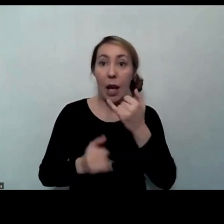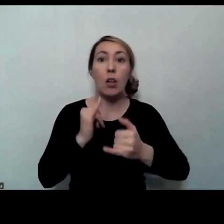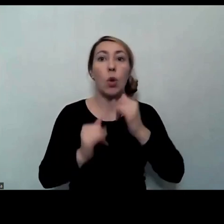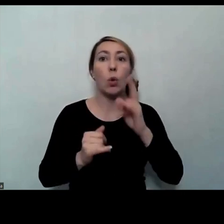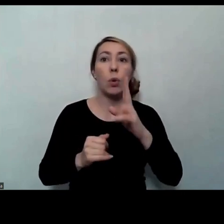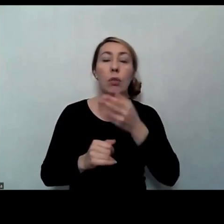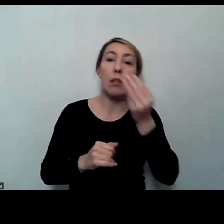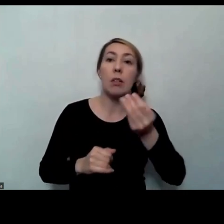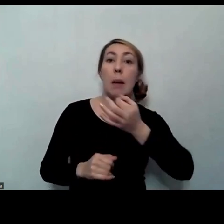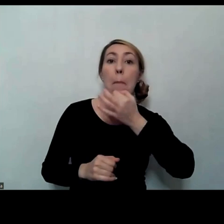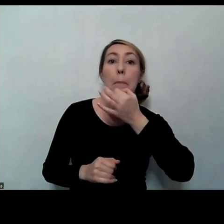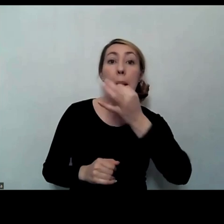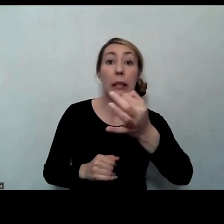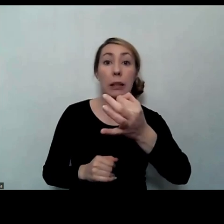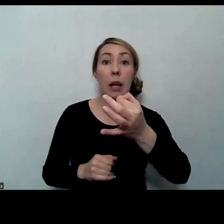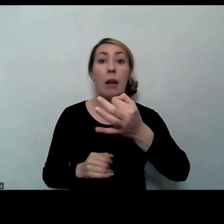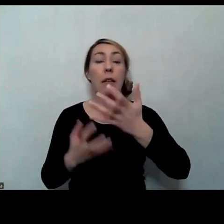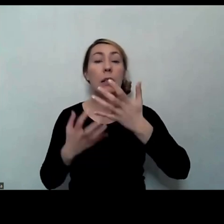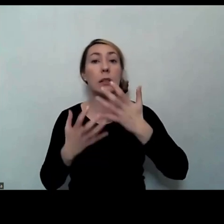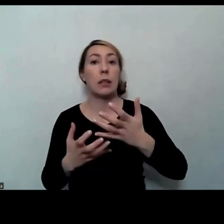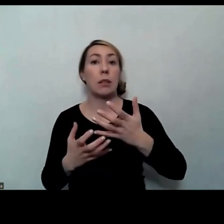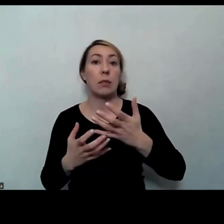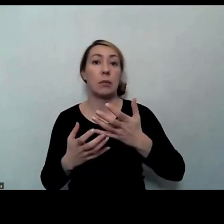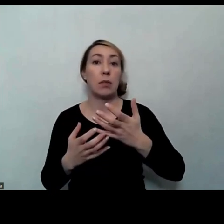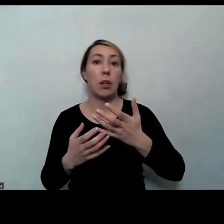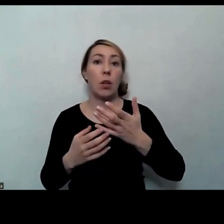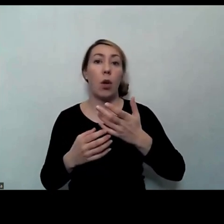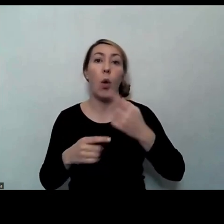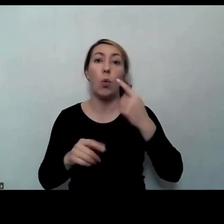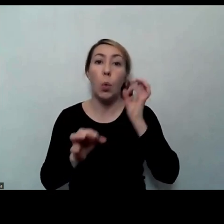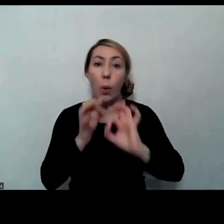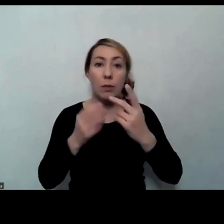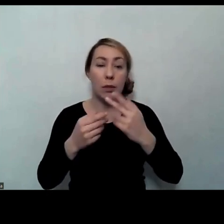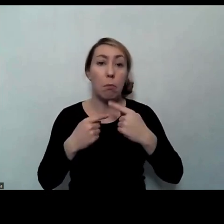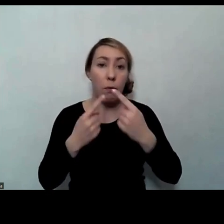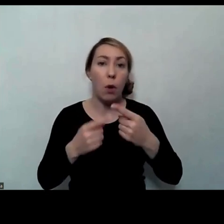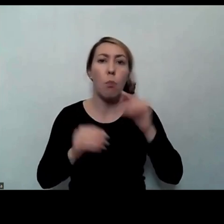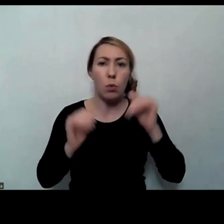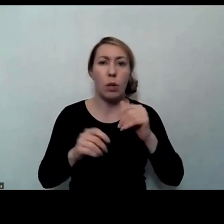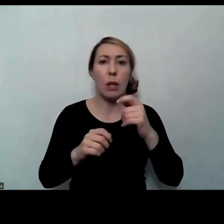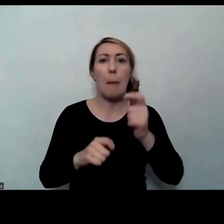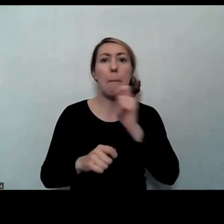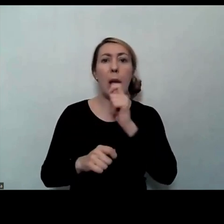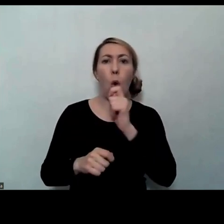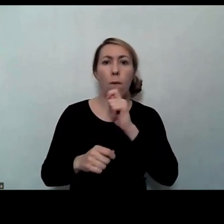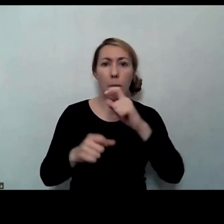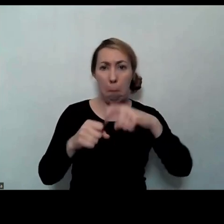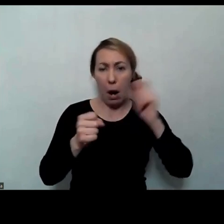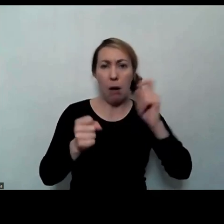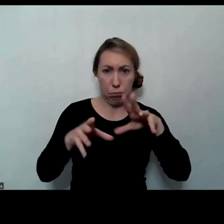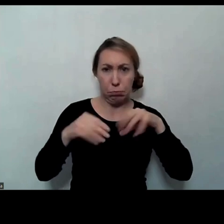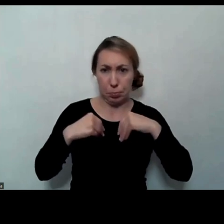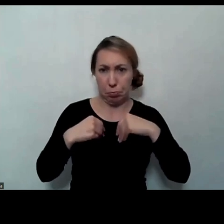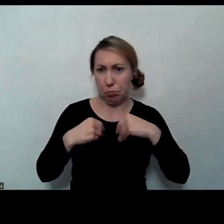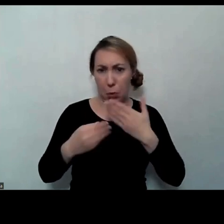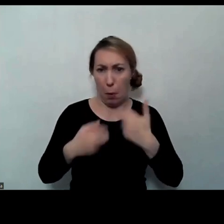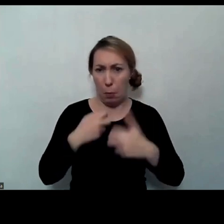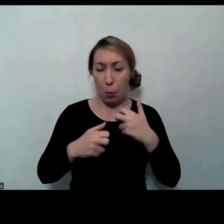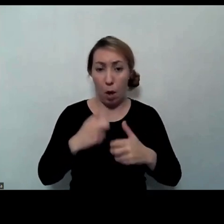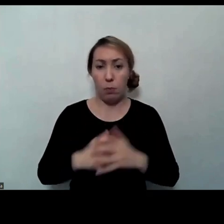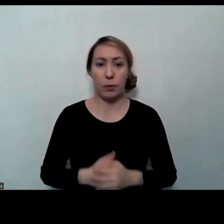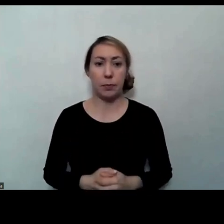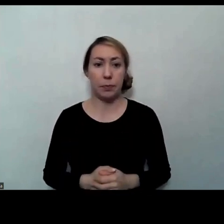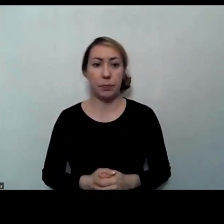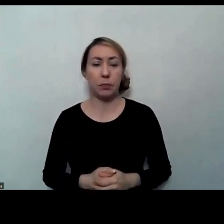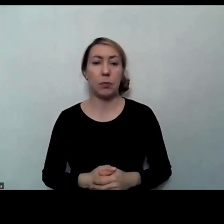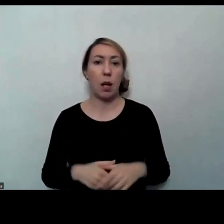jakieś pytanie, które chciałby jakoś bardziej uzasadnić, to spokojnie możecie Panie używać mikrofonów. To nic nie stoi na przeszkodzie,